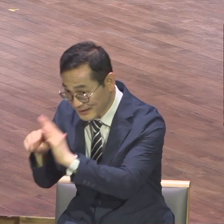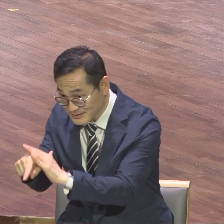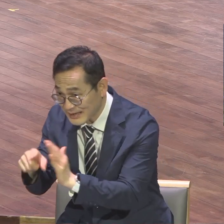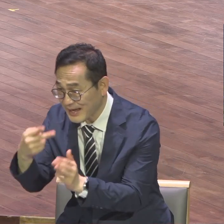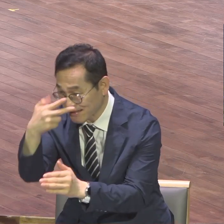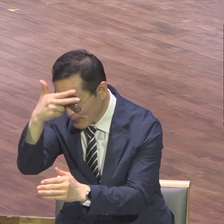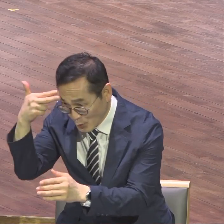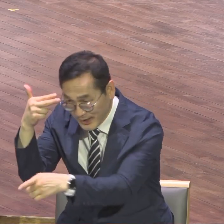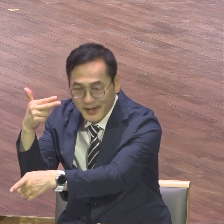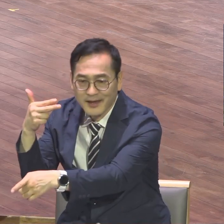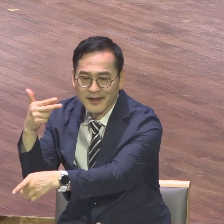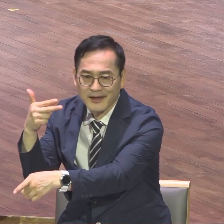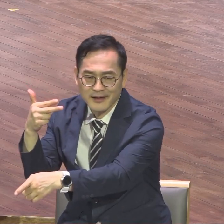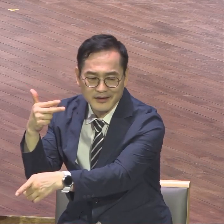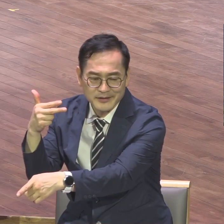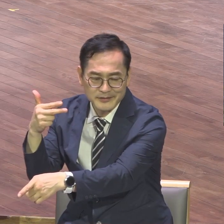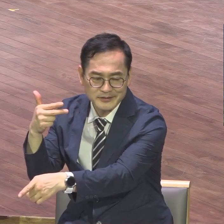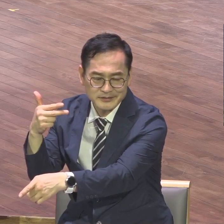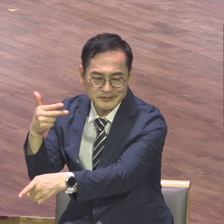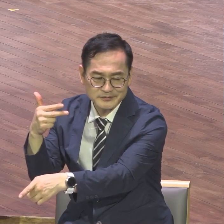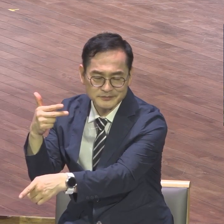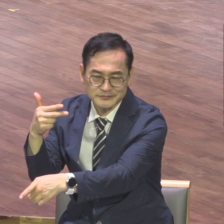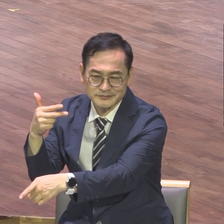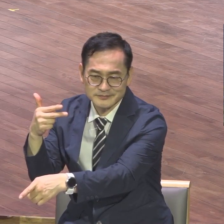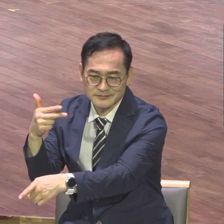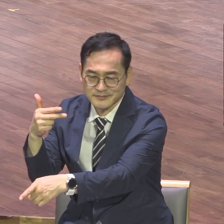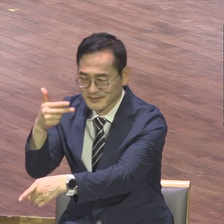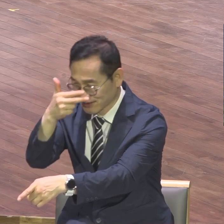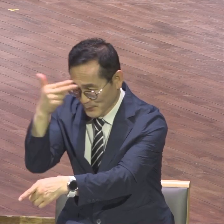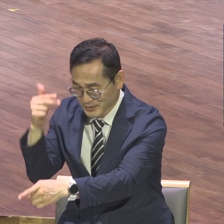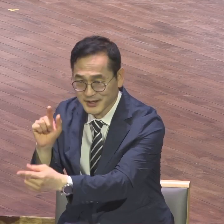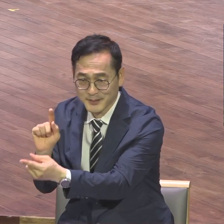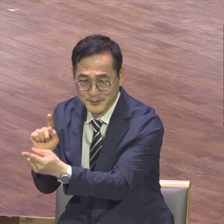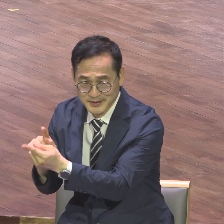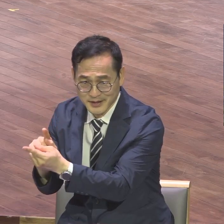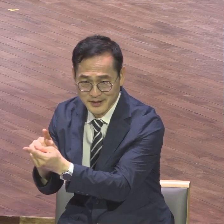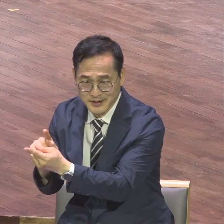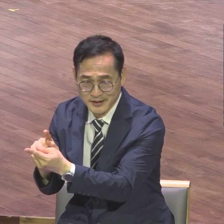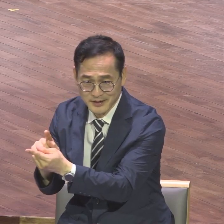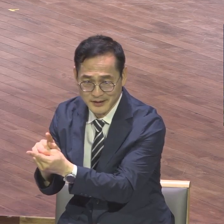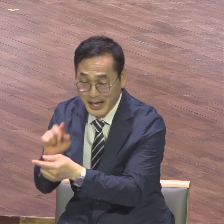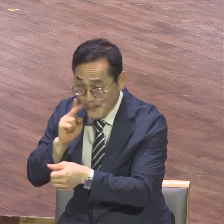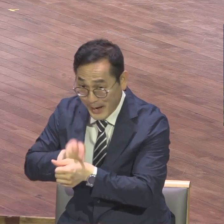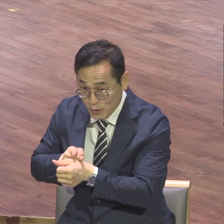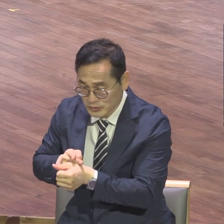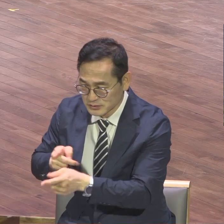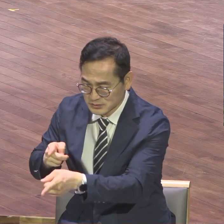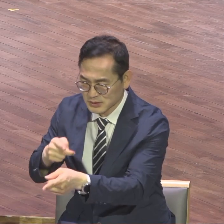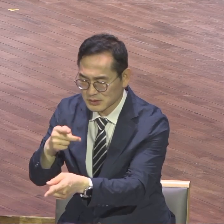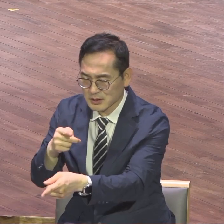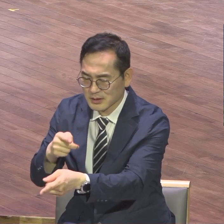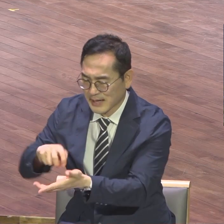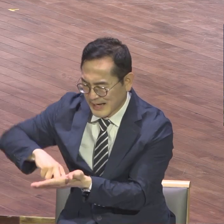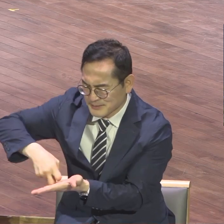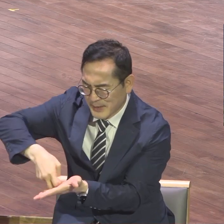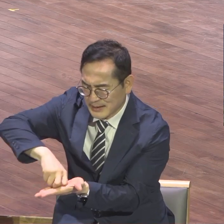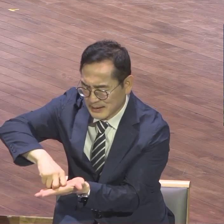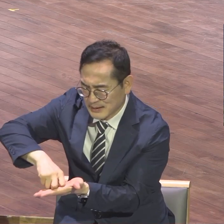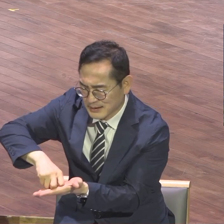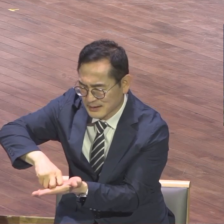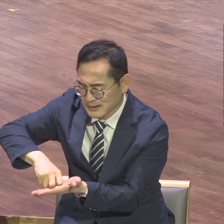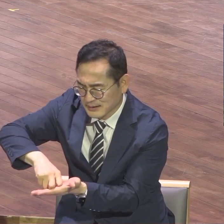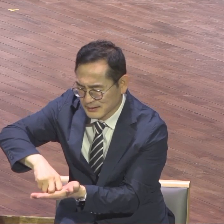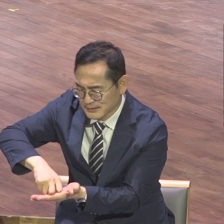받았어요. 당시 바울은 루스드라에서 안전뱅이를 이렇게 세우는 기적을 행했습니다.